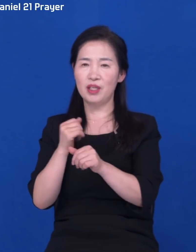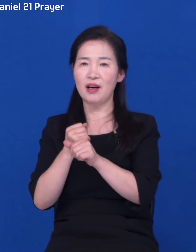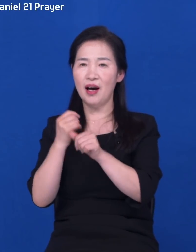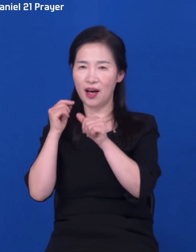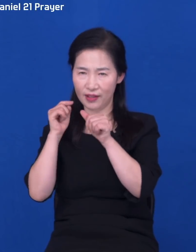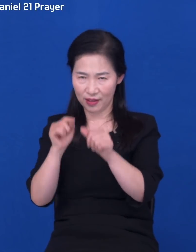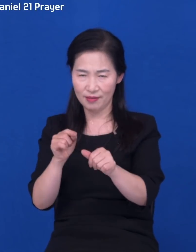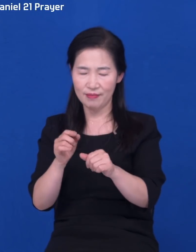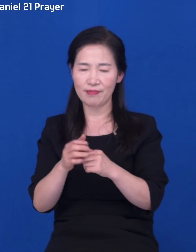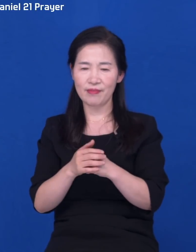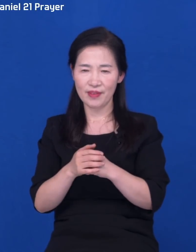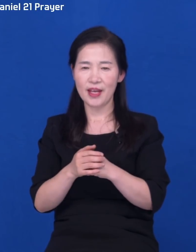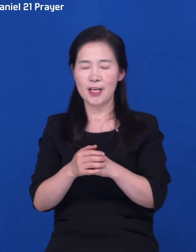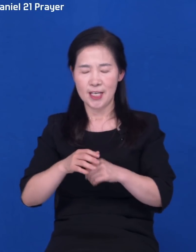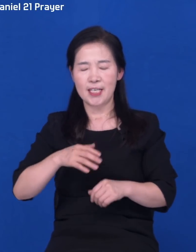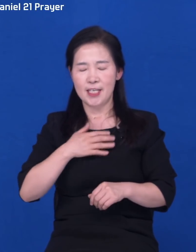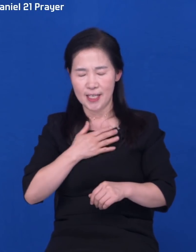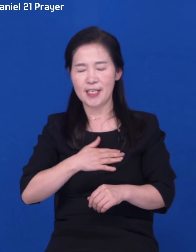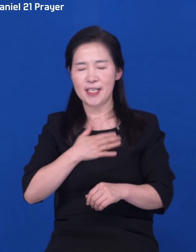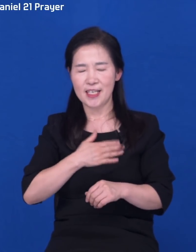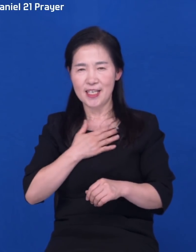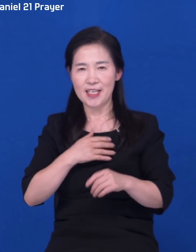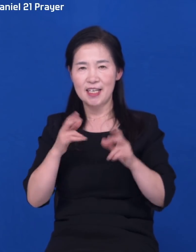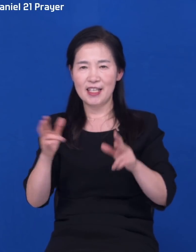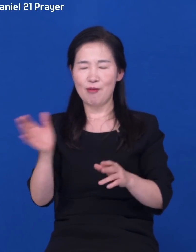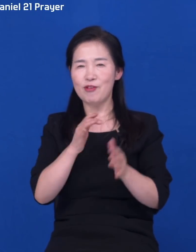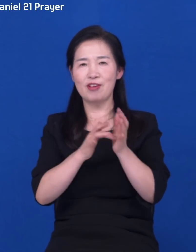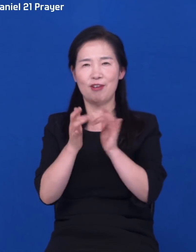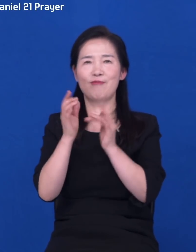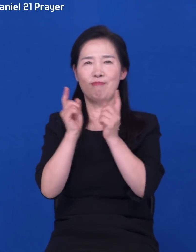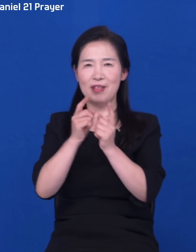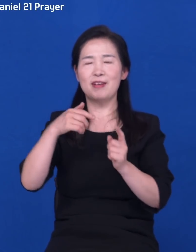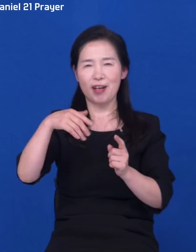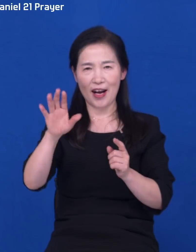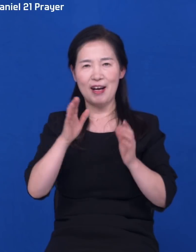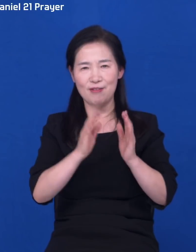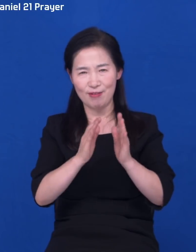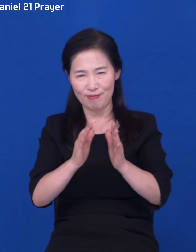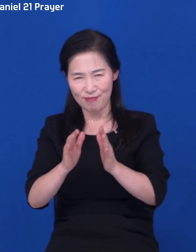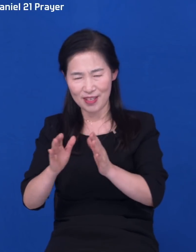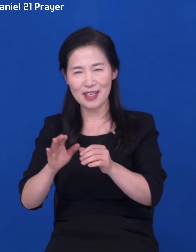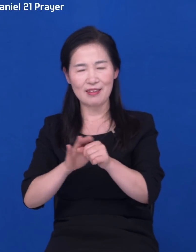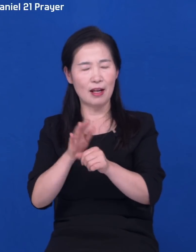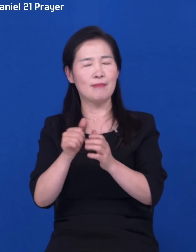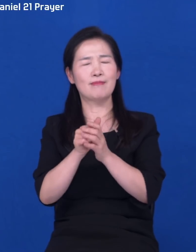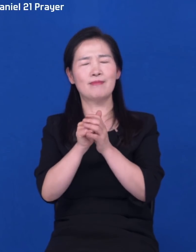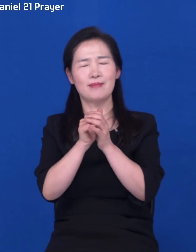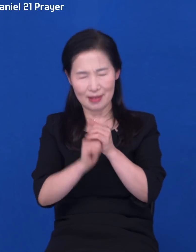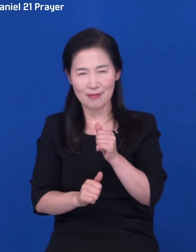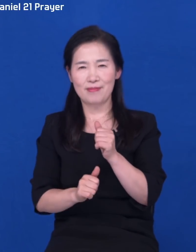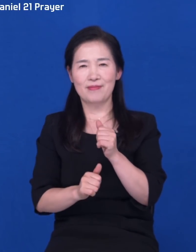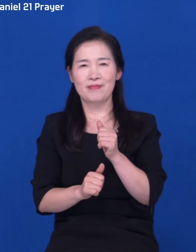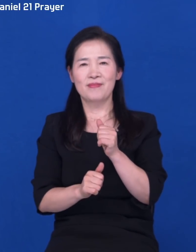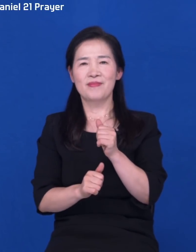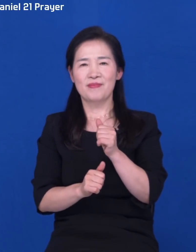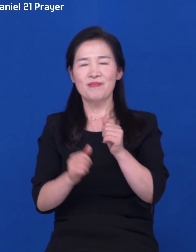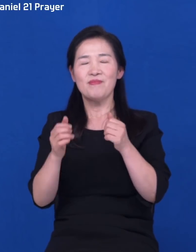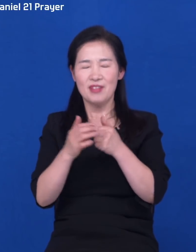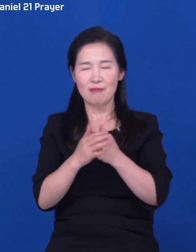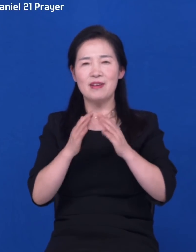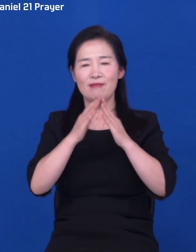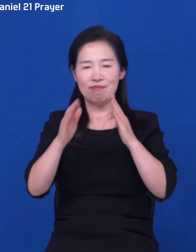해서 신나게 준비했어요. 예수님 이제 만나러 가는 거야. 그러면서 그때 사랑에 푹 빠져가지고 제가 막 집안 물건도